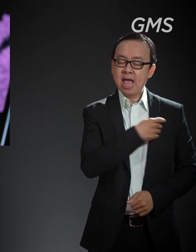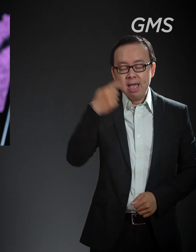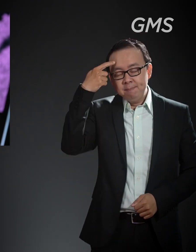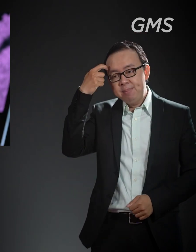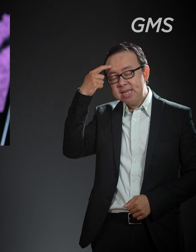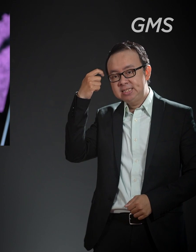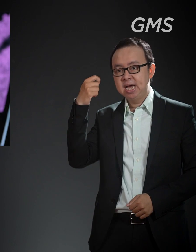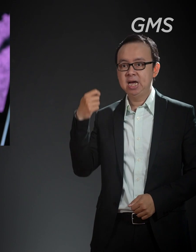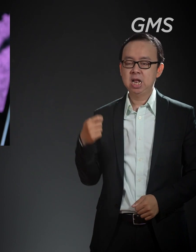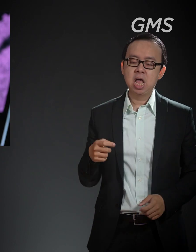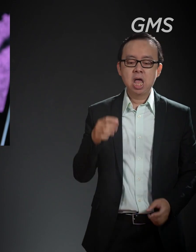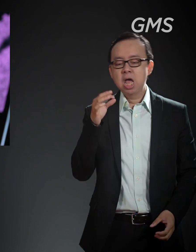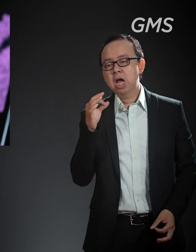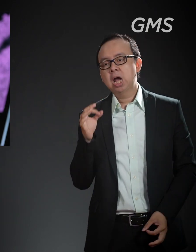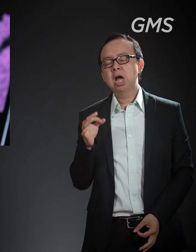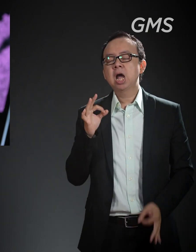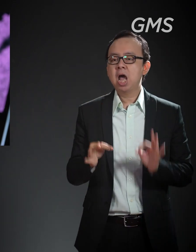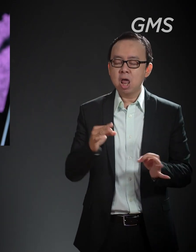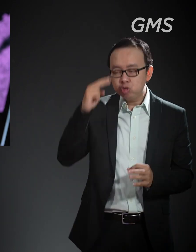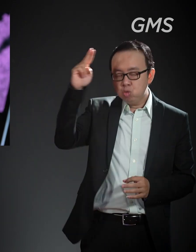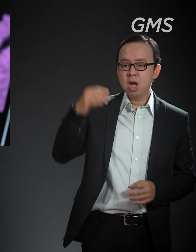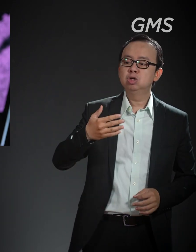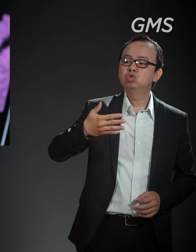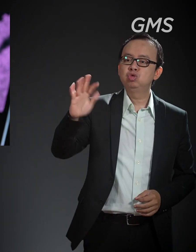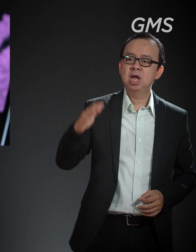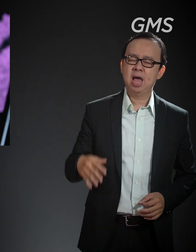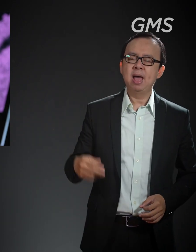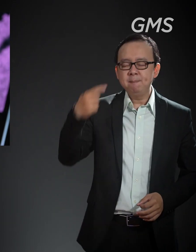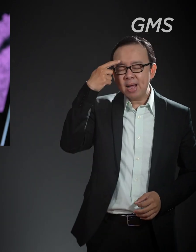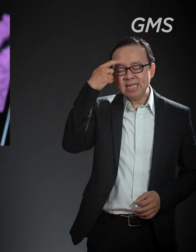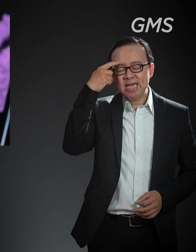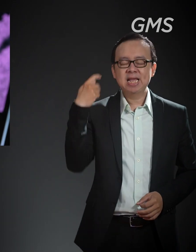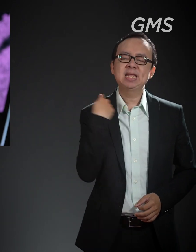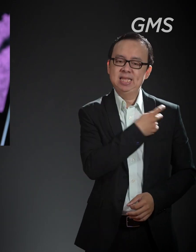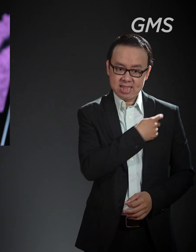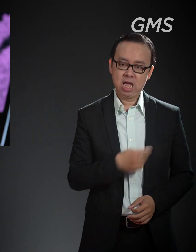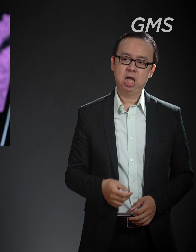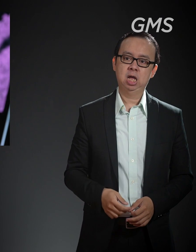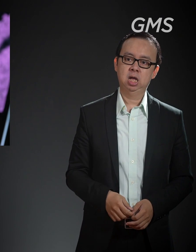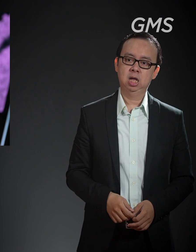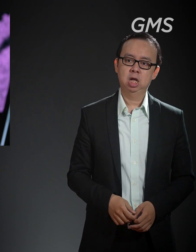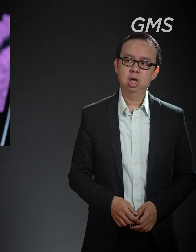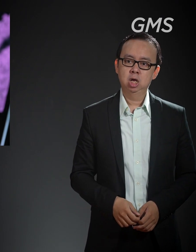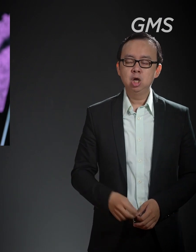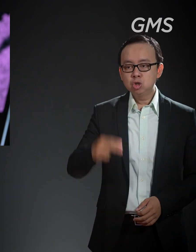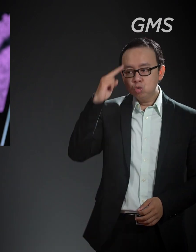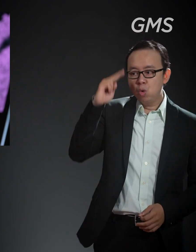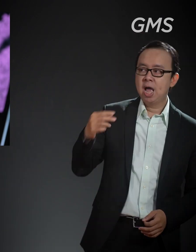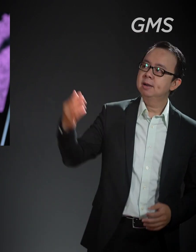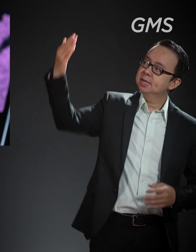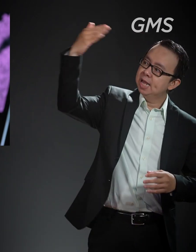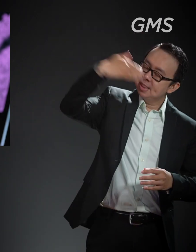telah mengajarkan kepada kita ketika dia datang ke dunia. Mati di kayu salib. Waktu itu